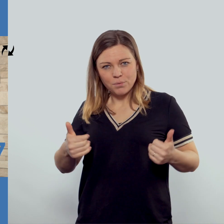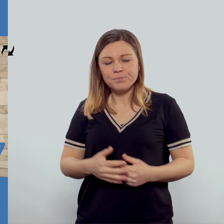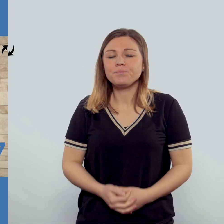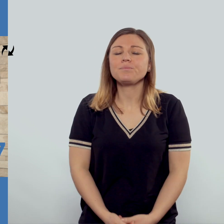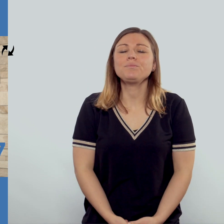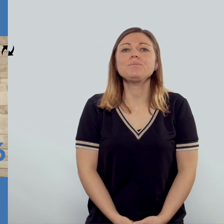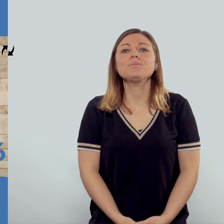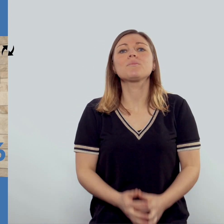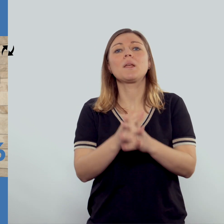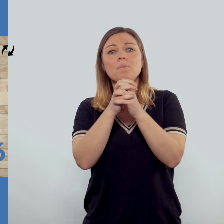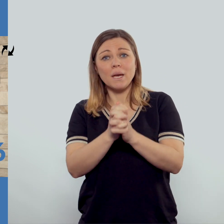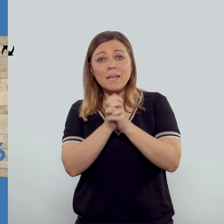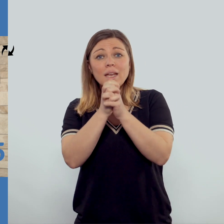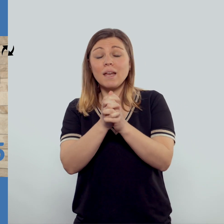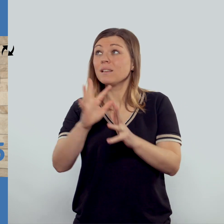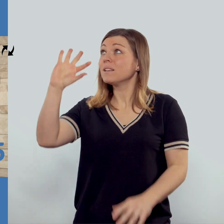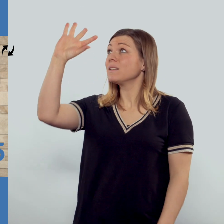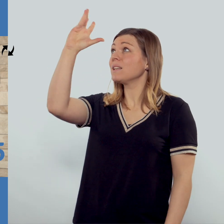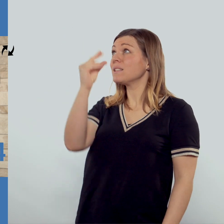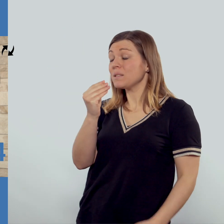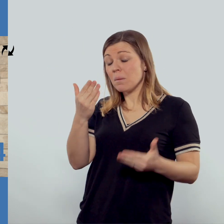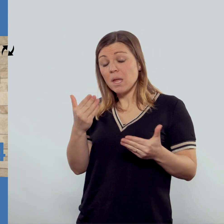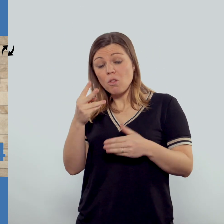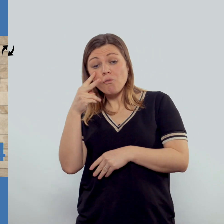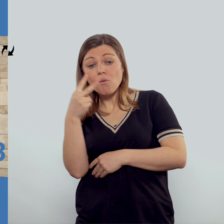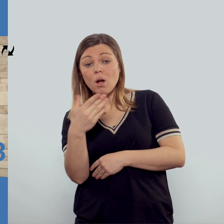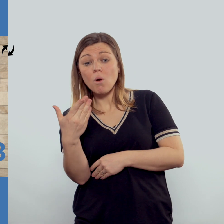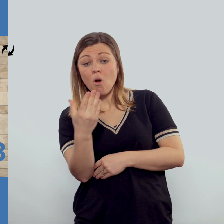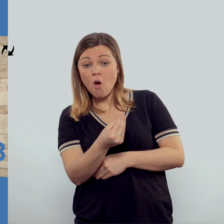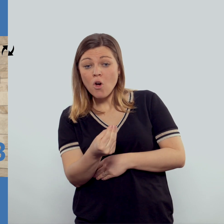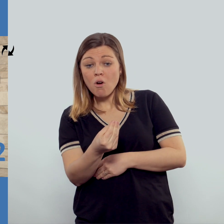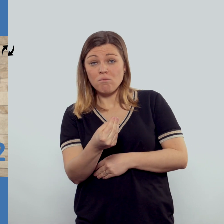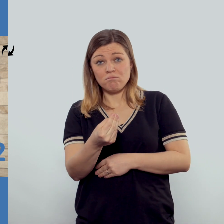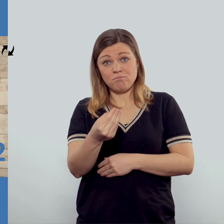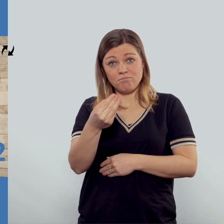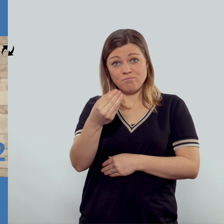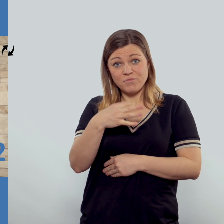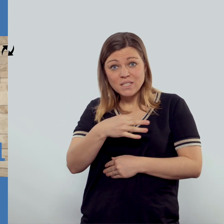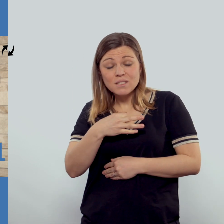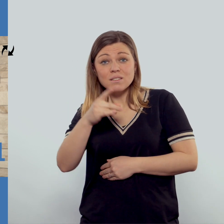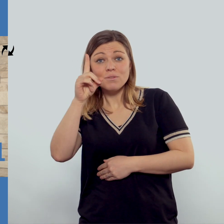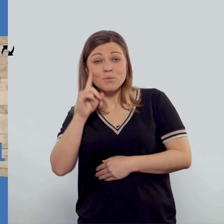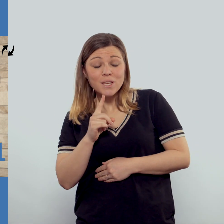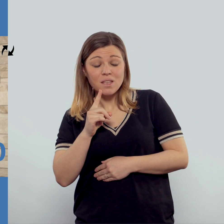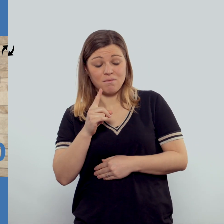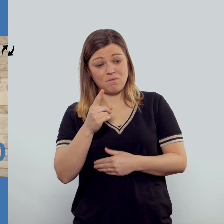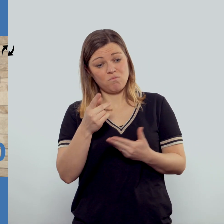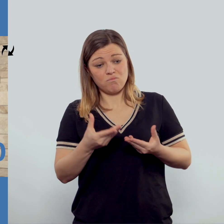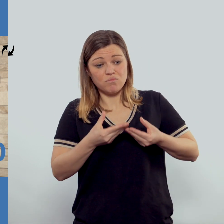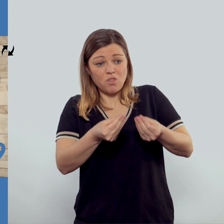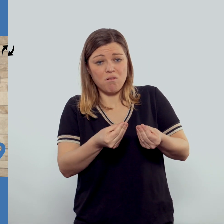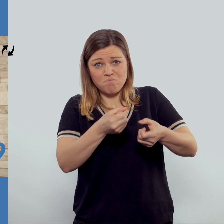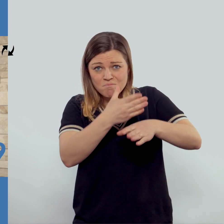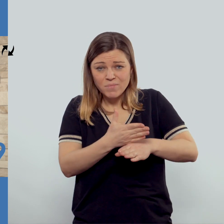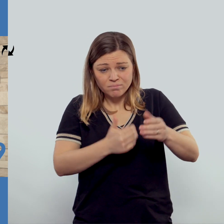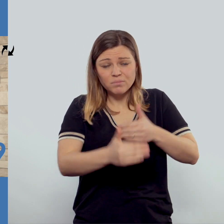je prie maintenant que tu viennes équiper ton enfant, ta fille, ton fils, et que tu le remplisses et le revêtes de ta puissance